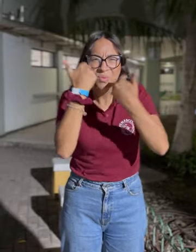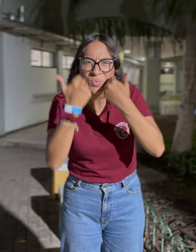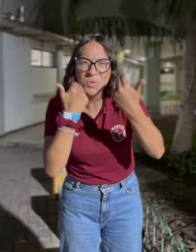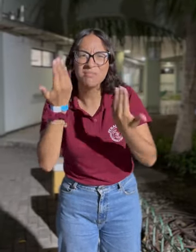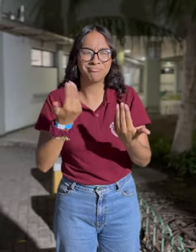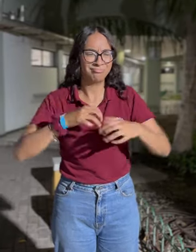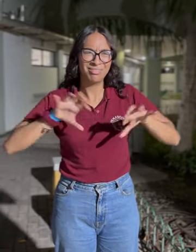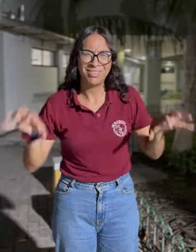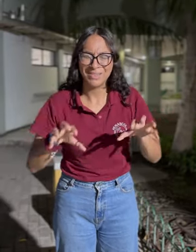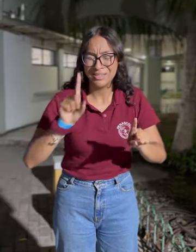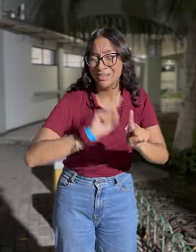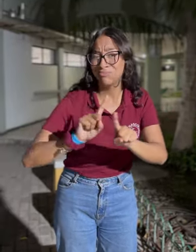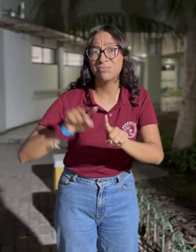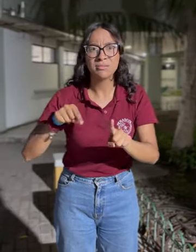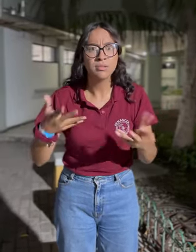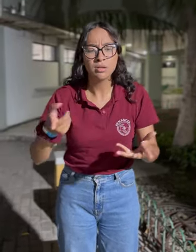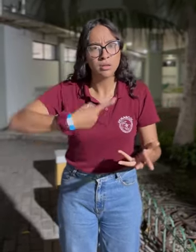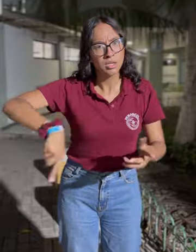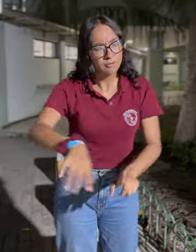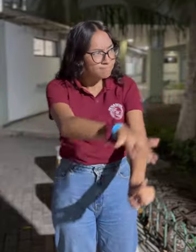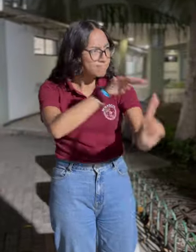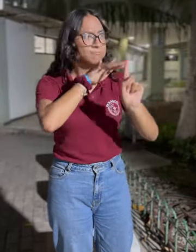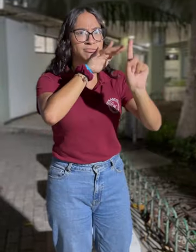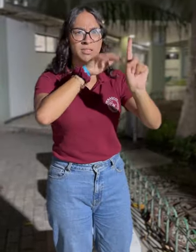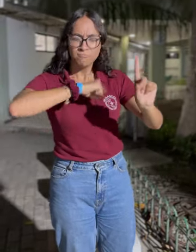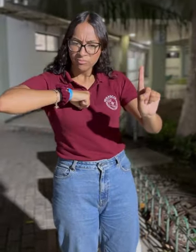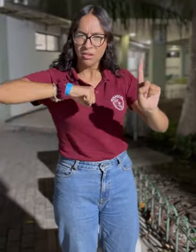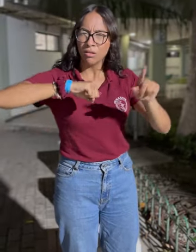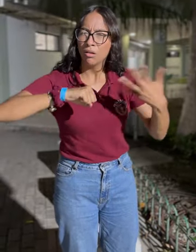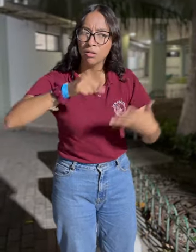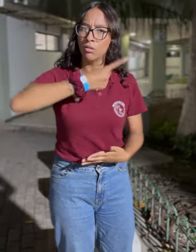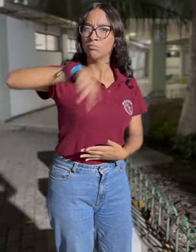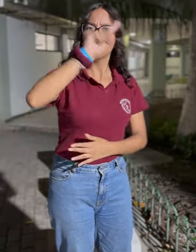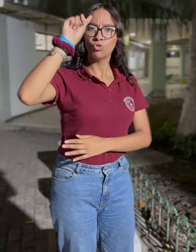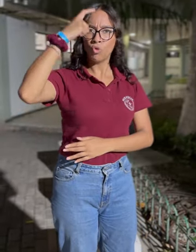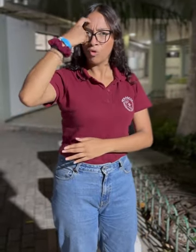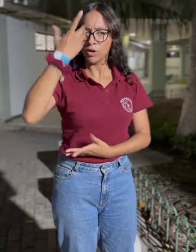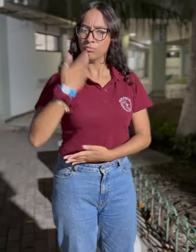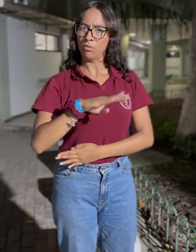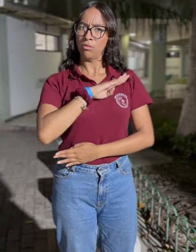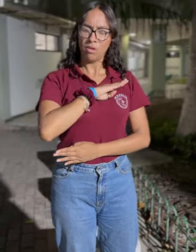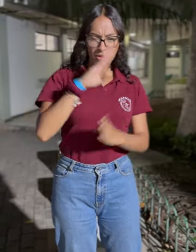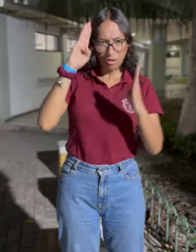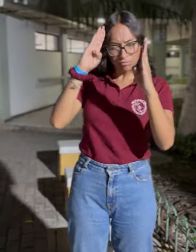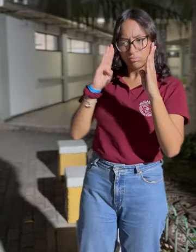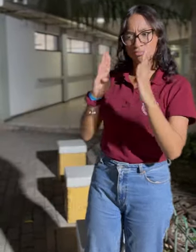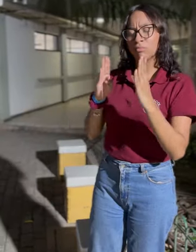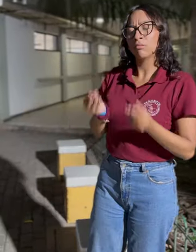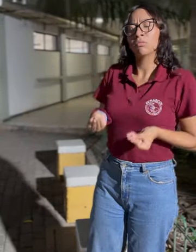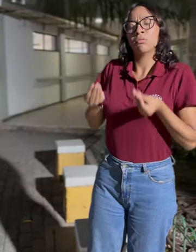de diversas edades y muchos temas más. Esto enfocado a la incidencia ante gobernaciones y alcaldías para que estas